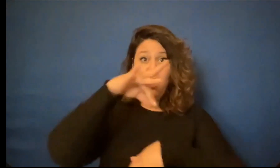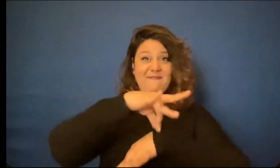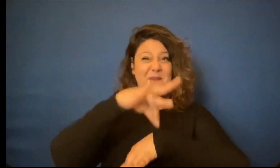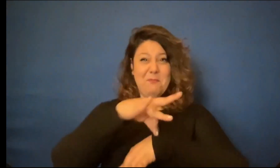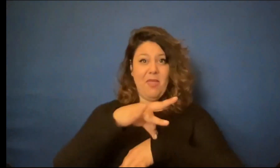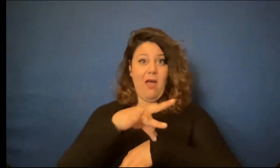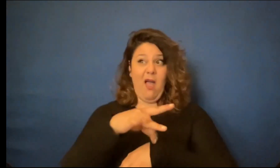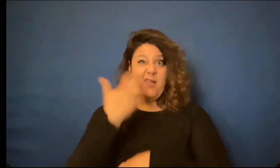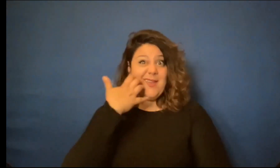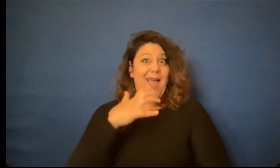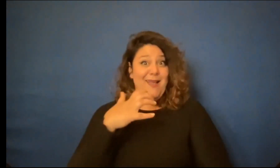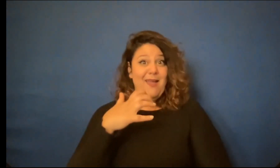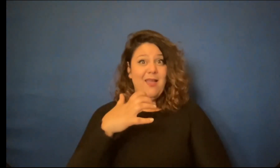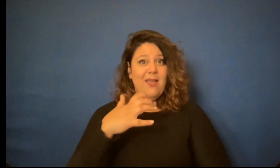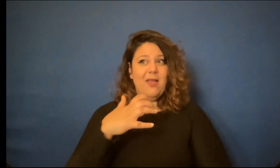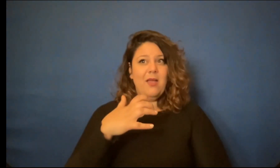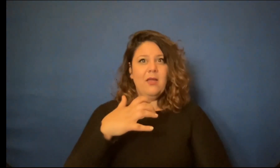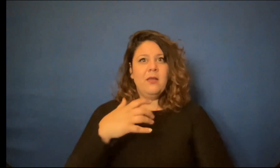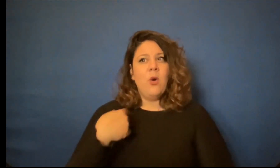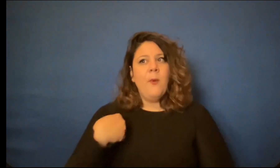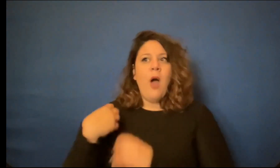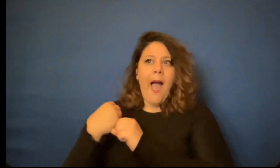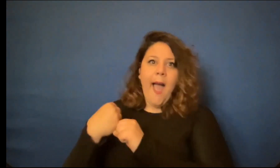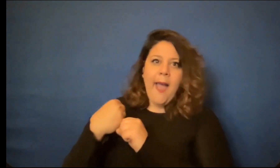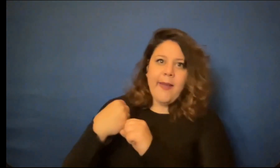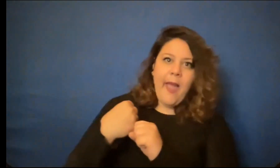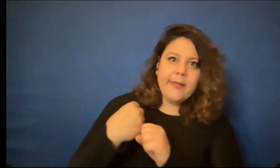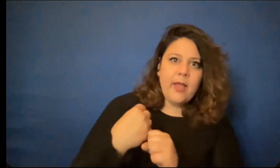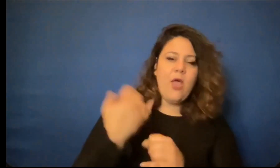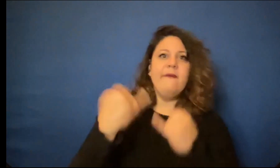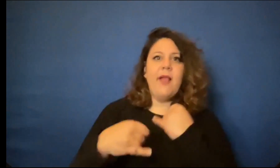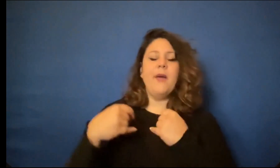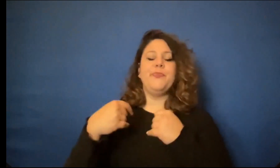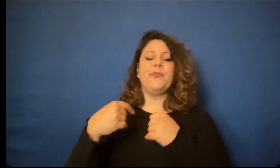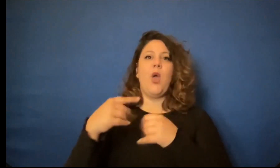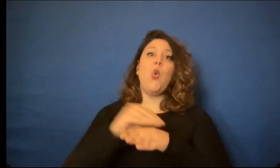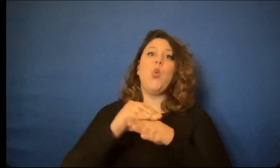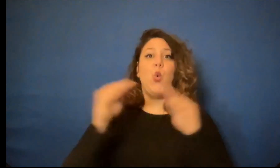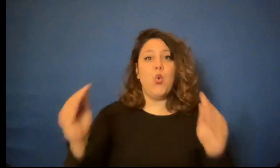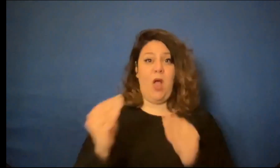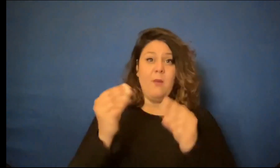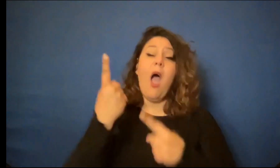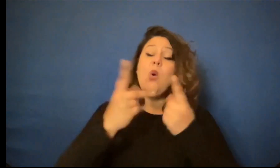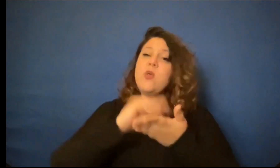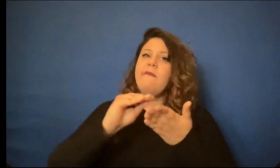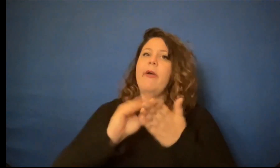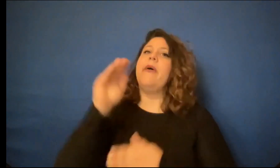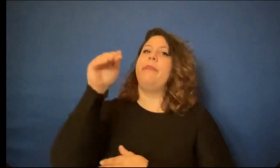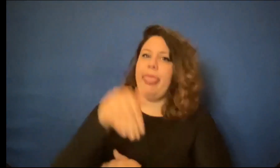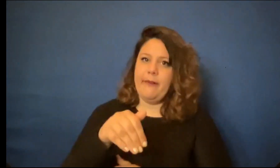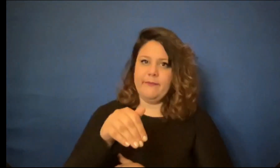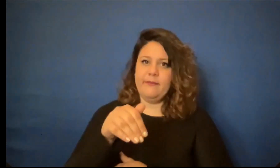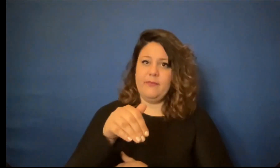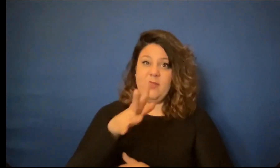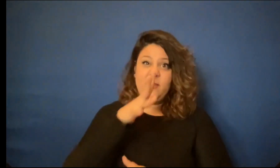rara de toda la vida, la tienes que seguir arrastrando y curando, porque hay veces que se recae de las secuelas